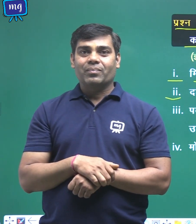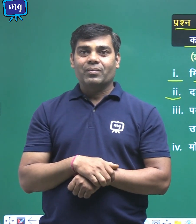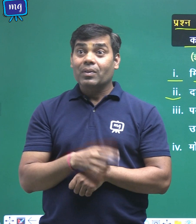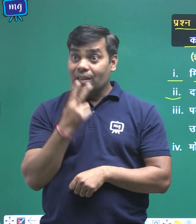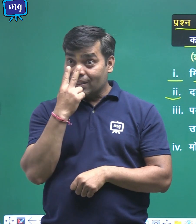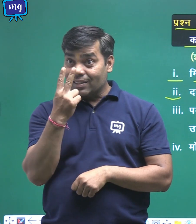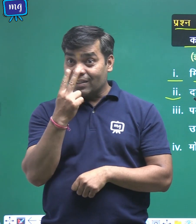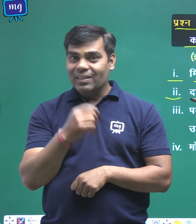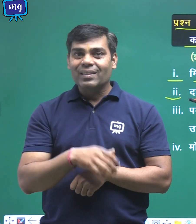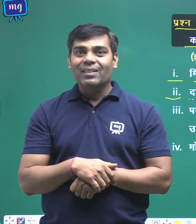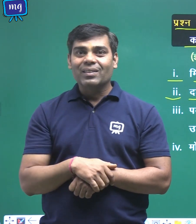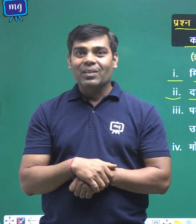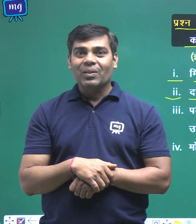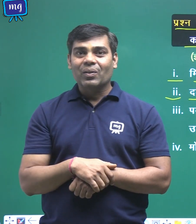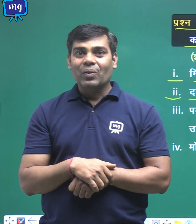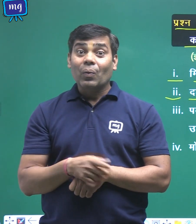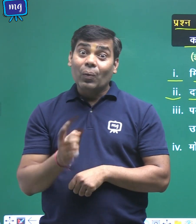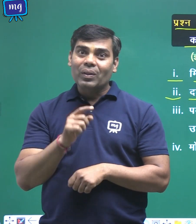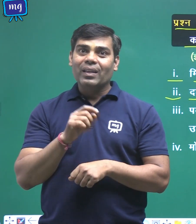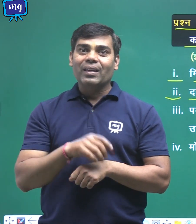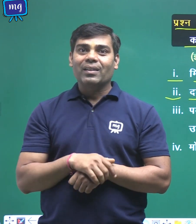दर्शन होते